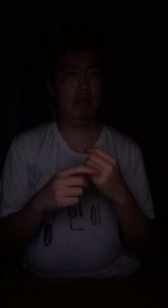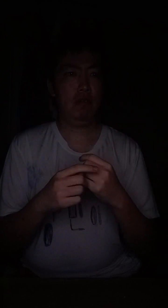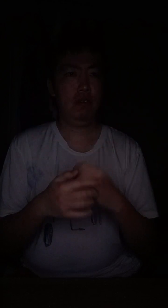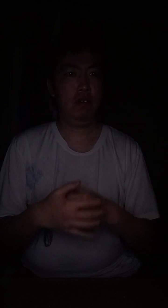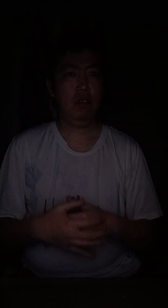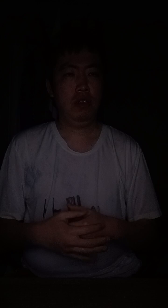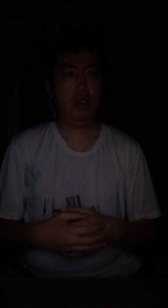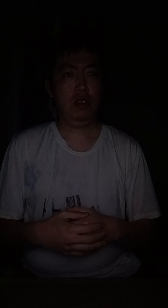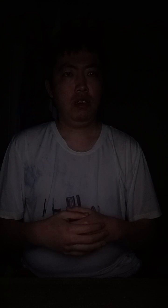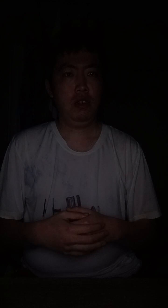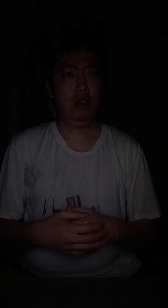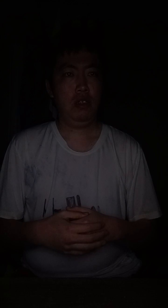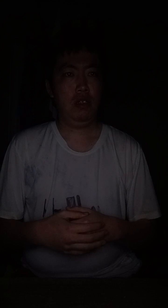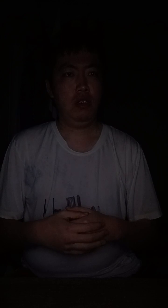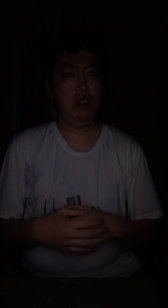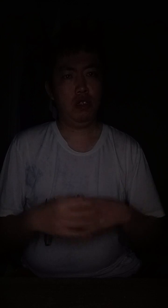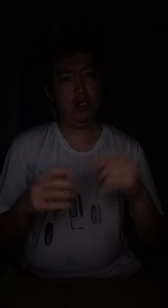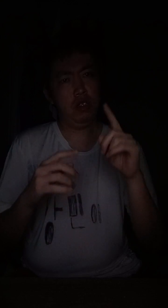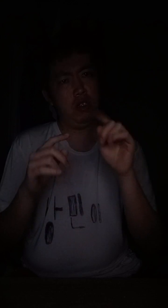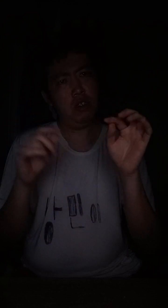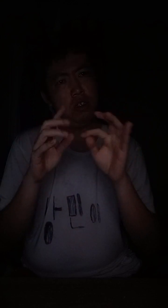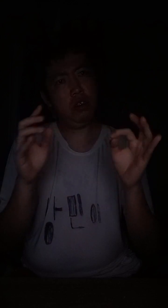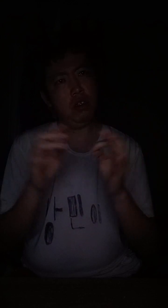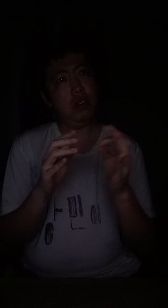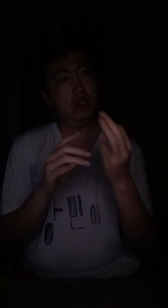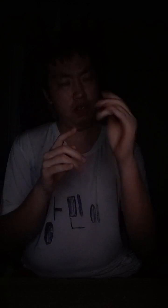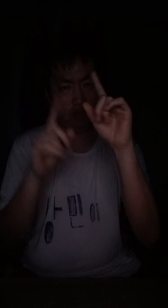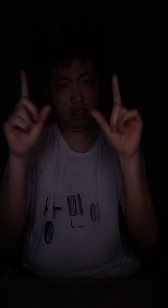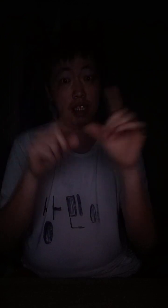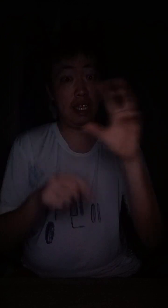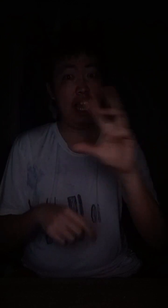편입니다. 대안으로 등장한 게 몰래카메라 탐지기입니다.